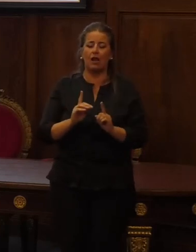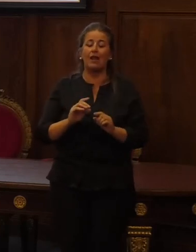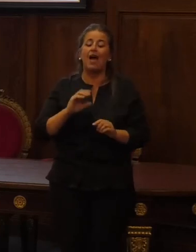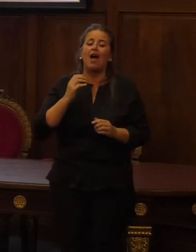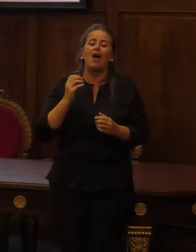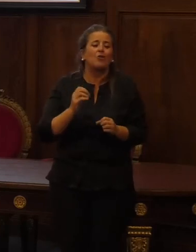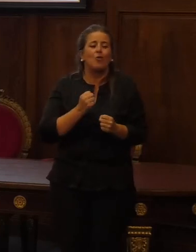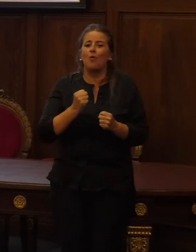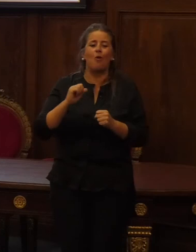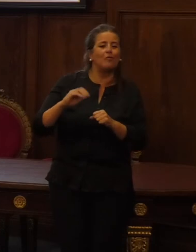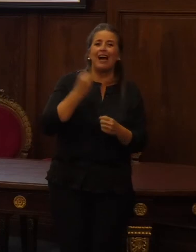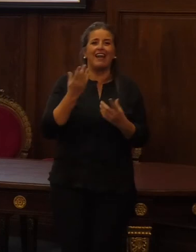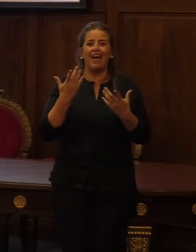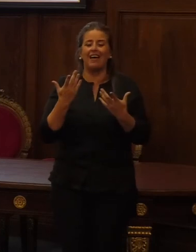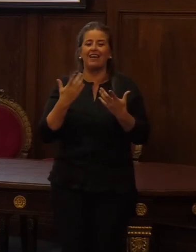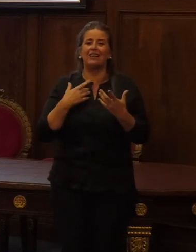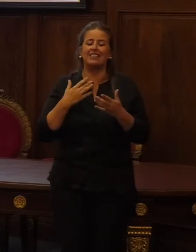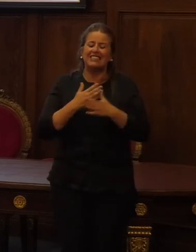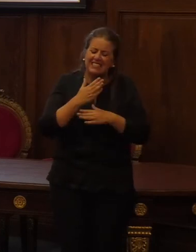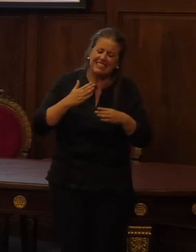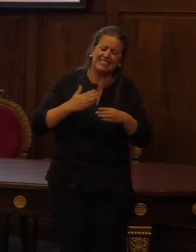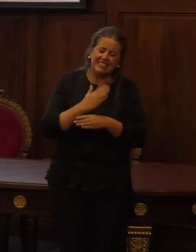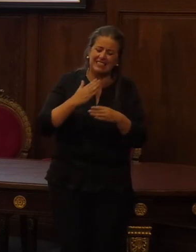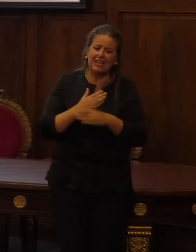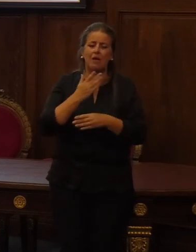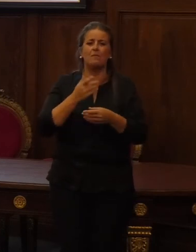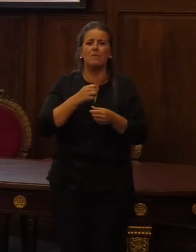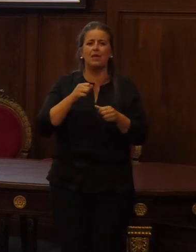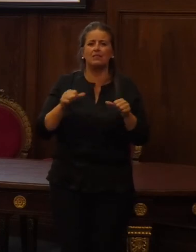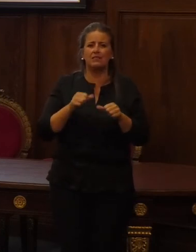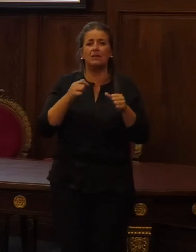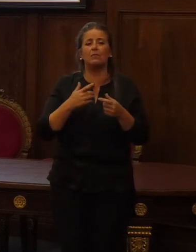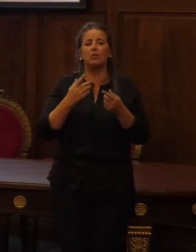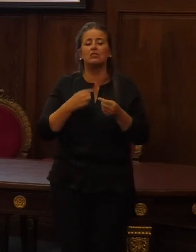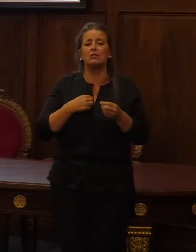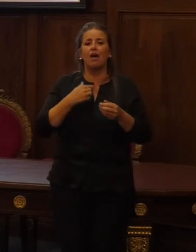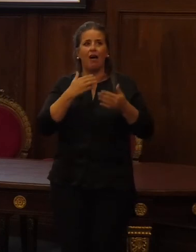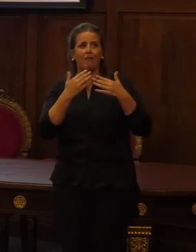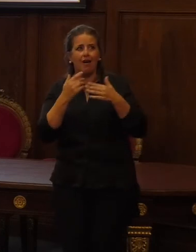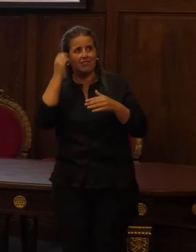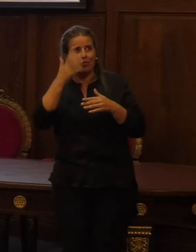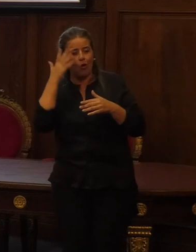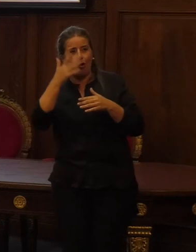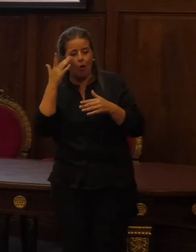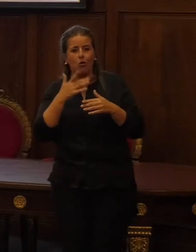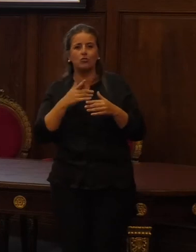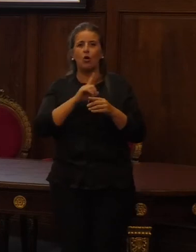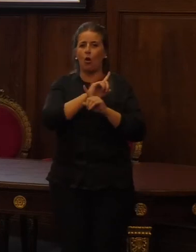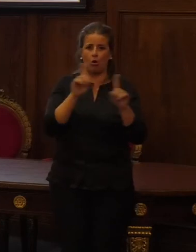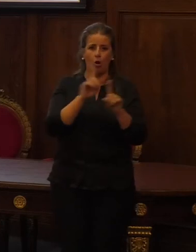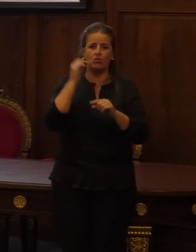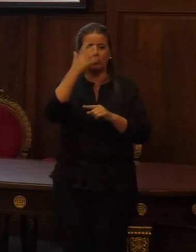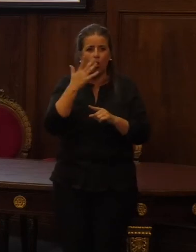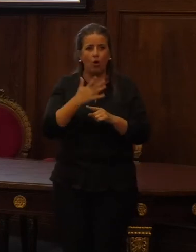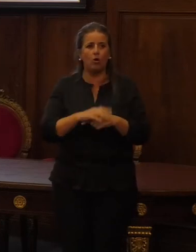Era lograr, como siempre hicimos, que hablaran por la psicología la psicóloga y los psicólogos y los no